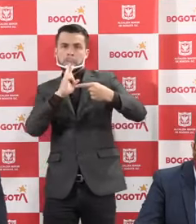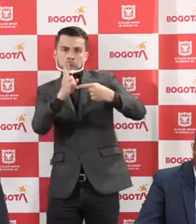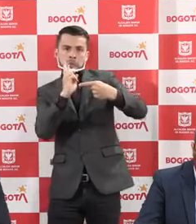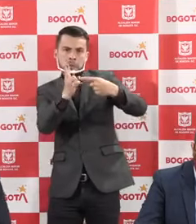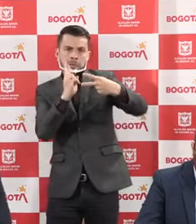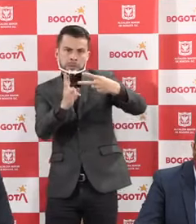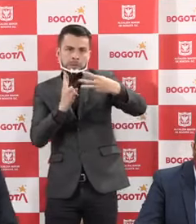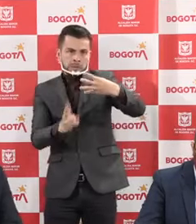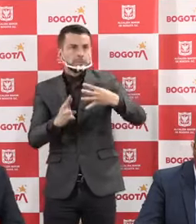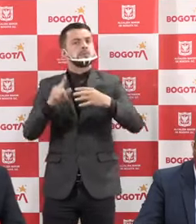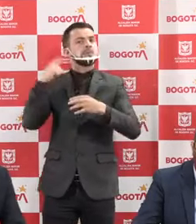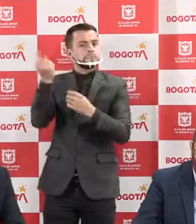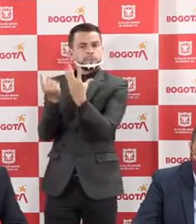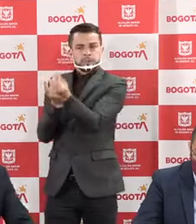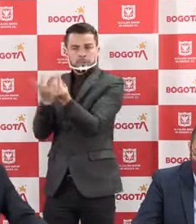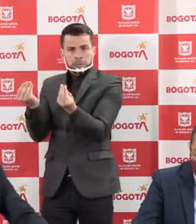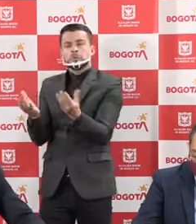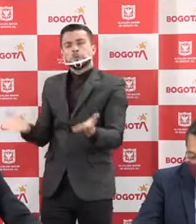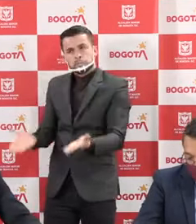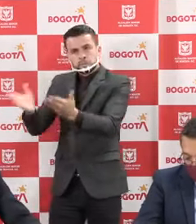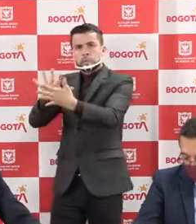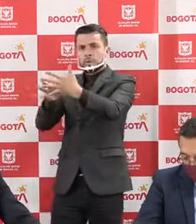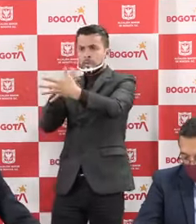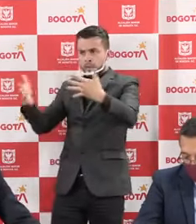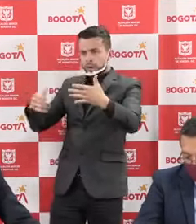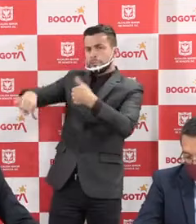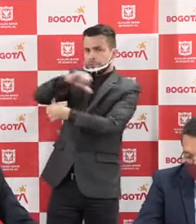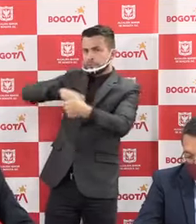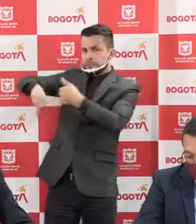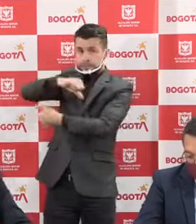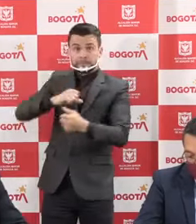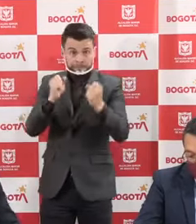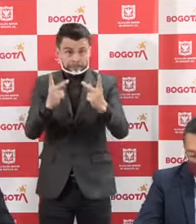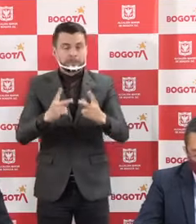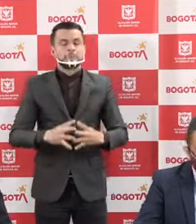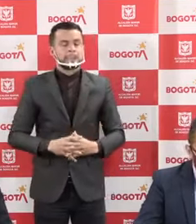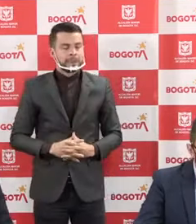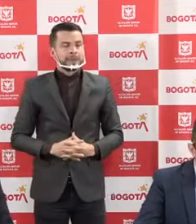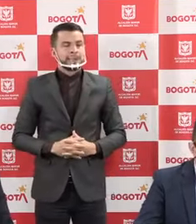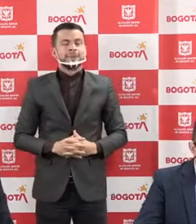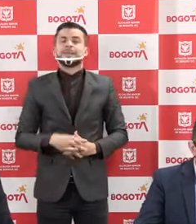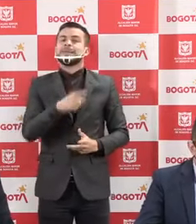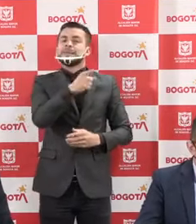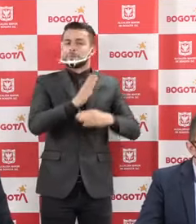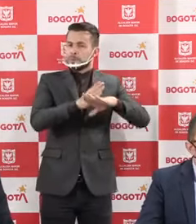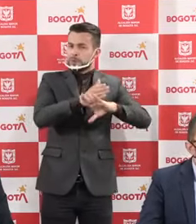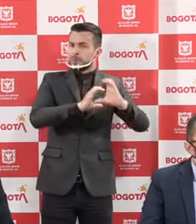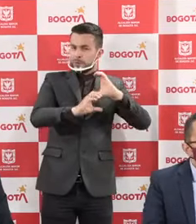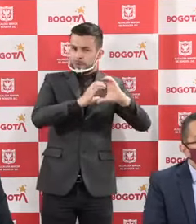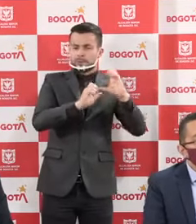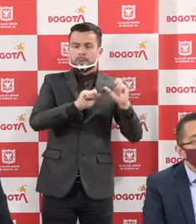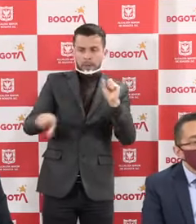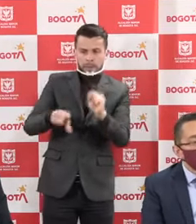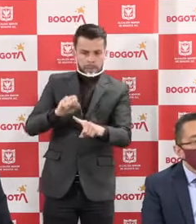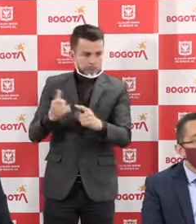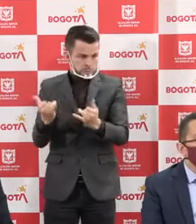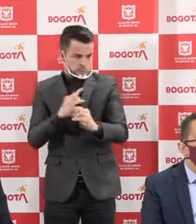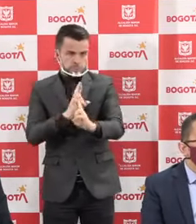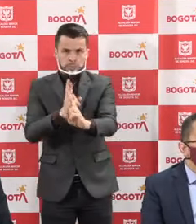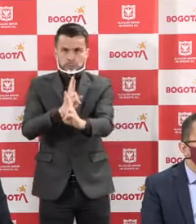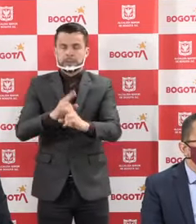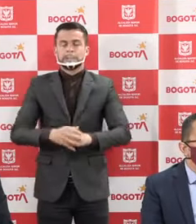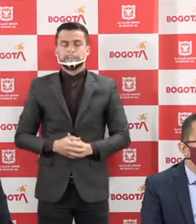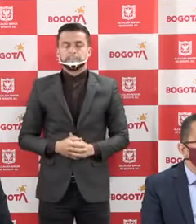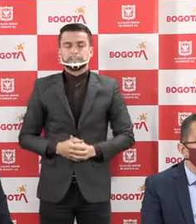por actividades permitidas los medios de comunicación nos han mandado varias preguntas vamos a ir leyendo una a una maría fernanda martínez